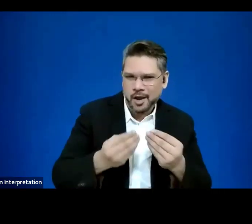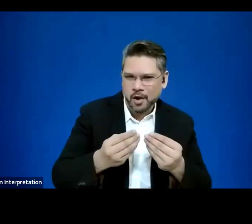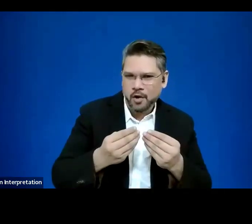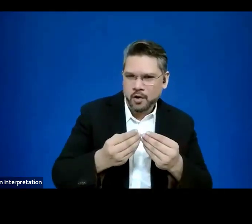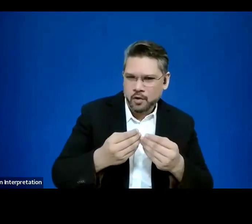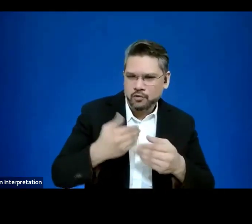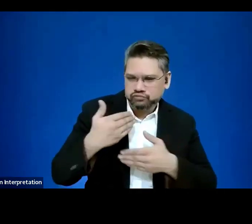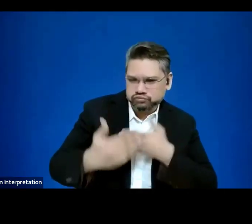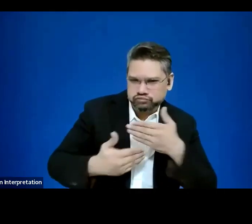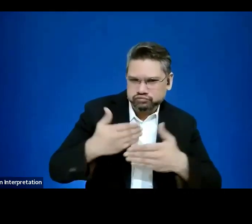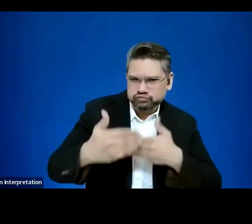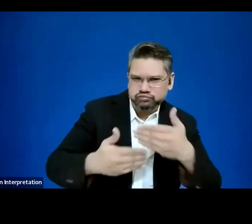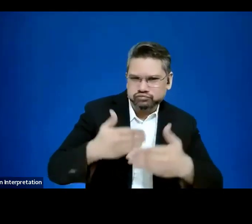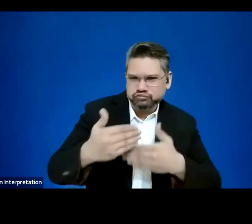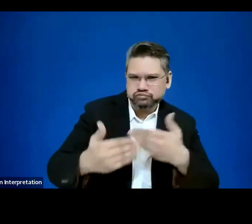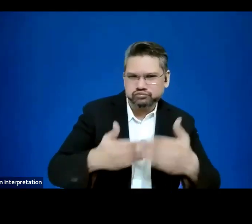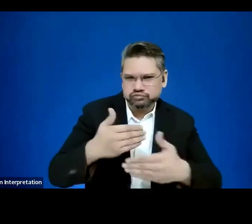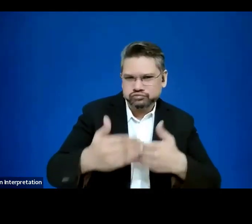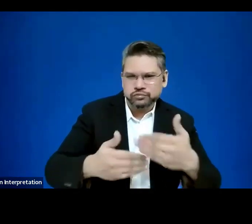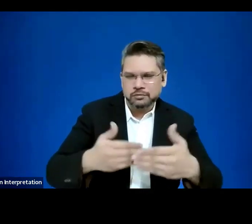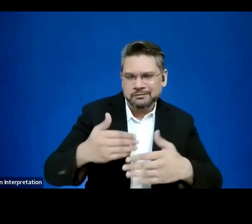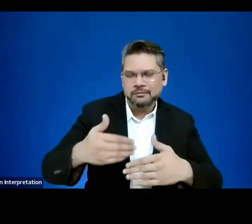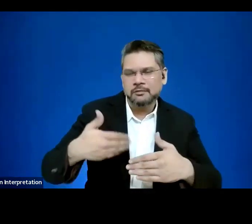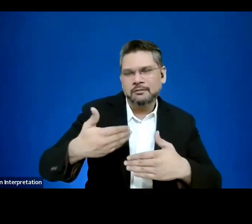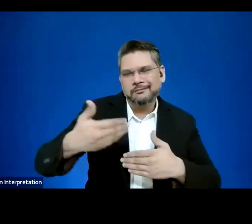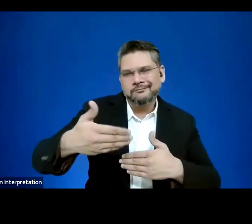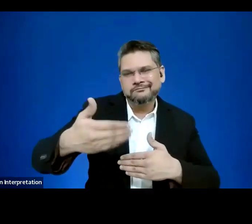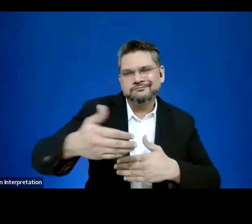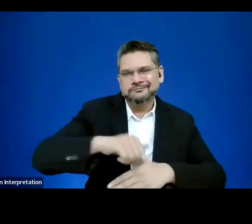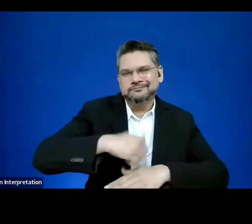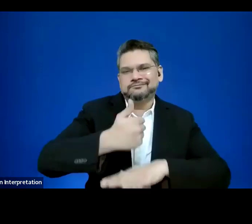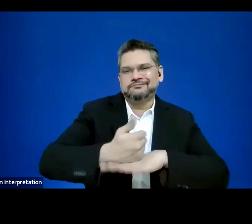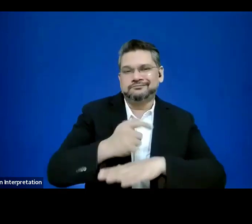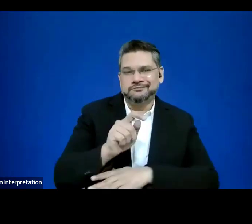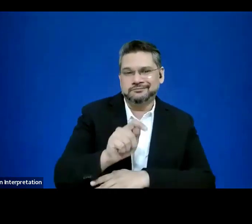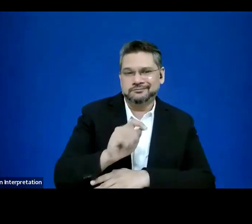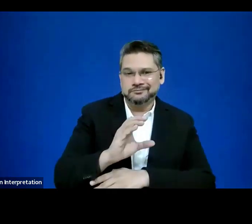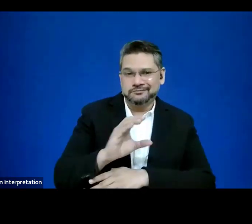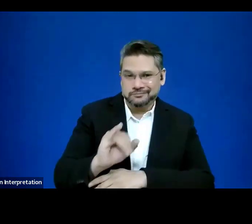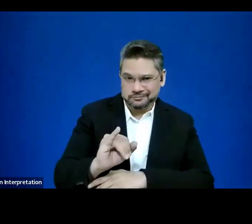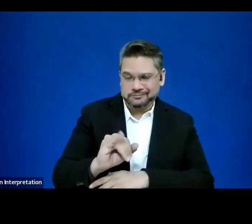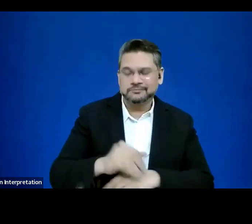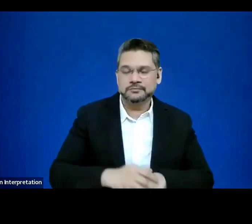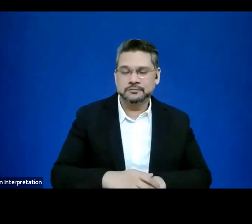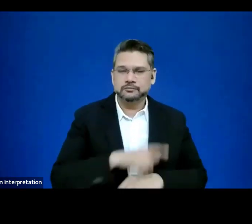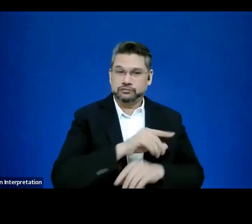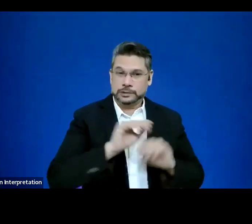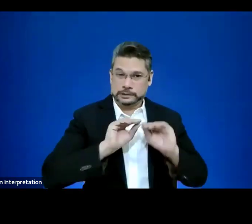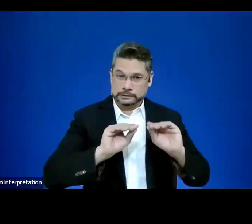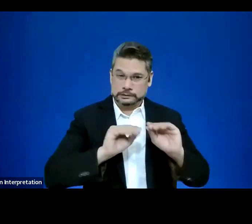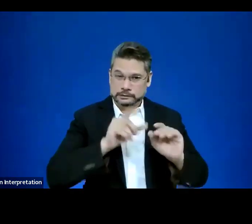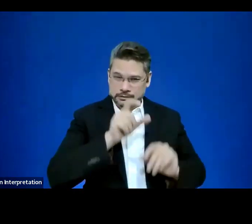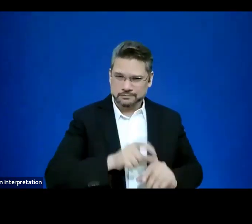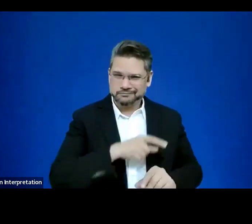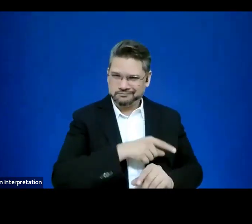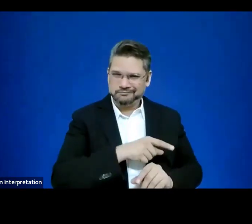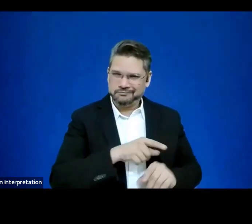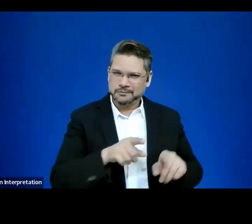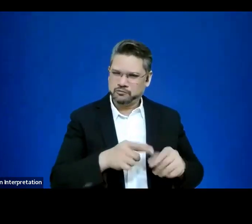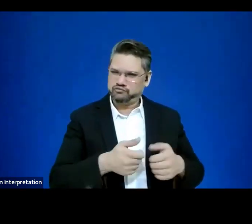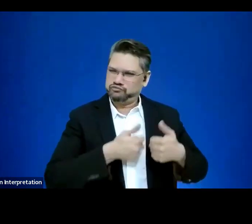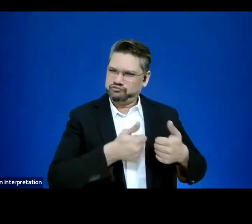而且呢，他去推进我们全球的这个无障碍